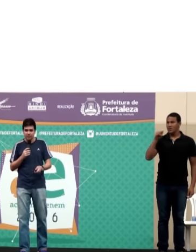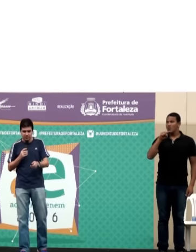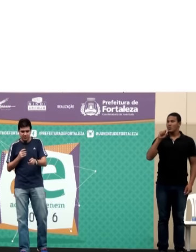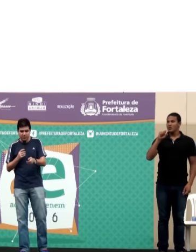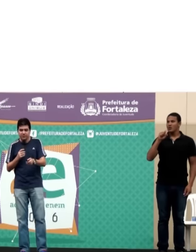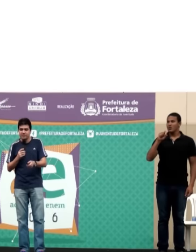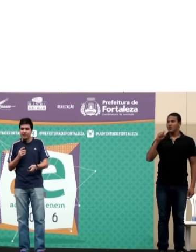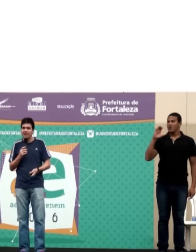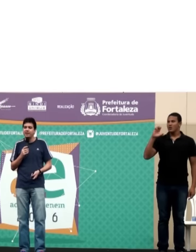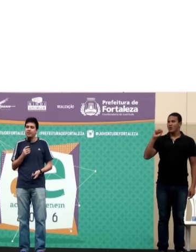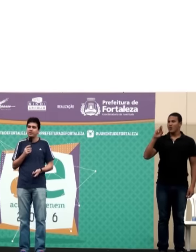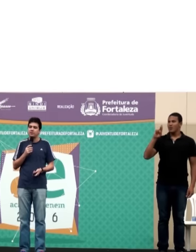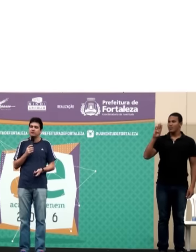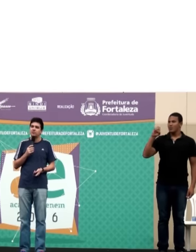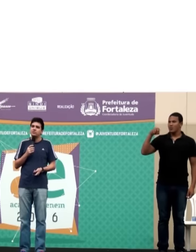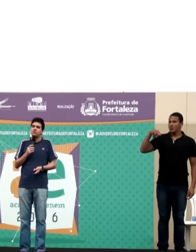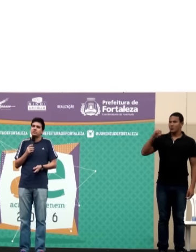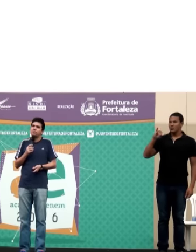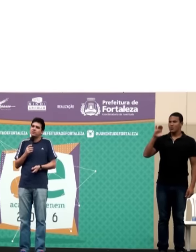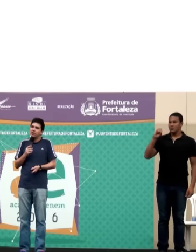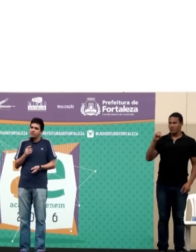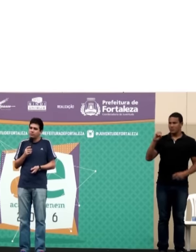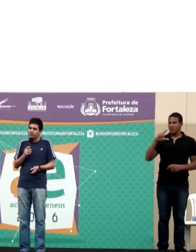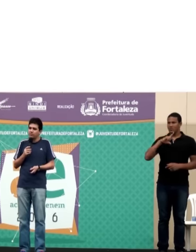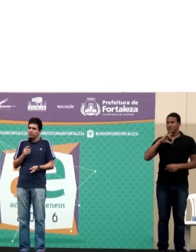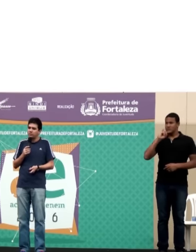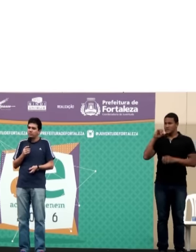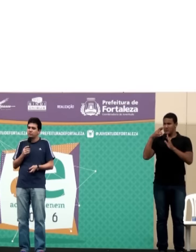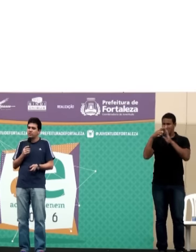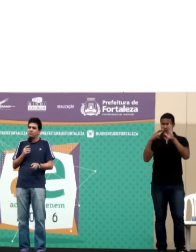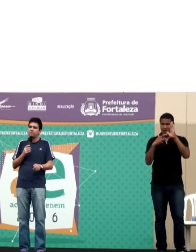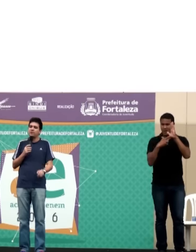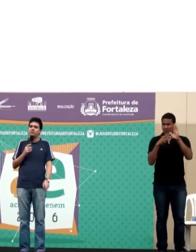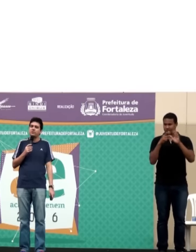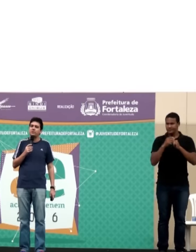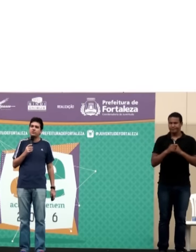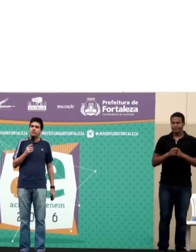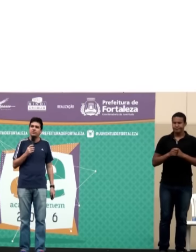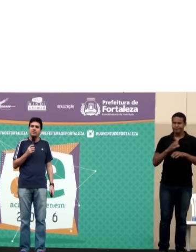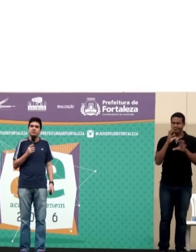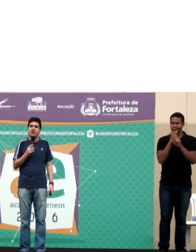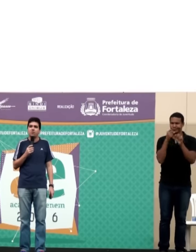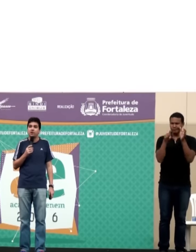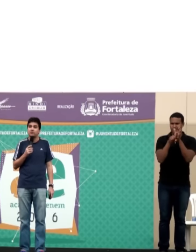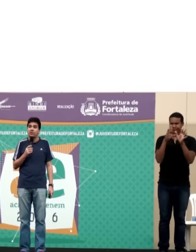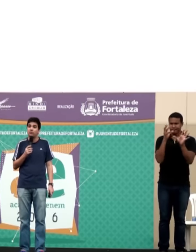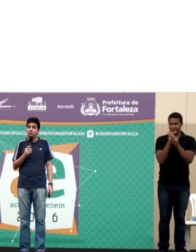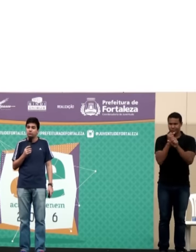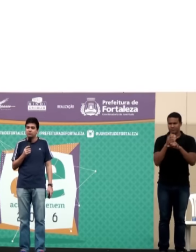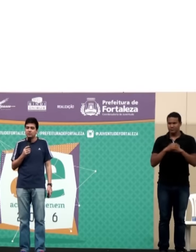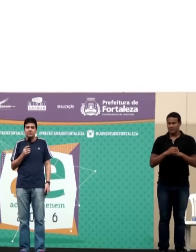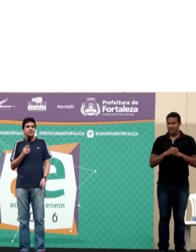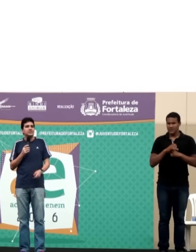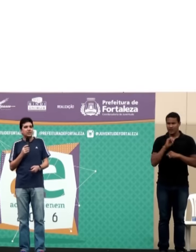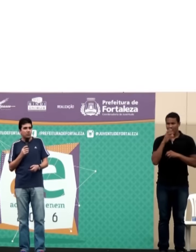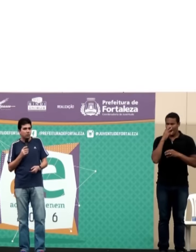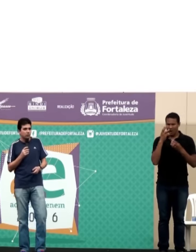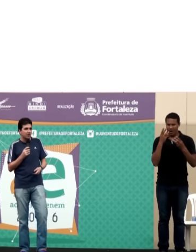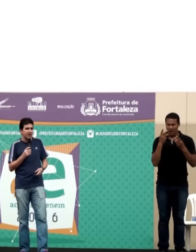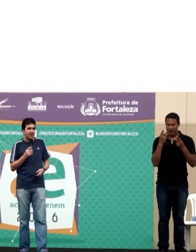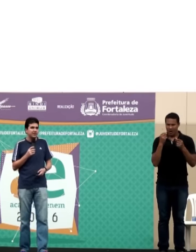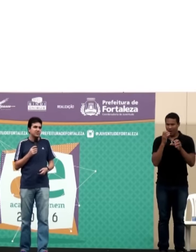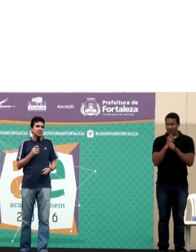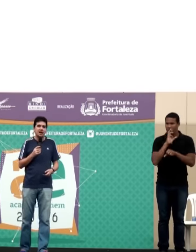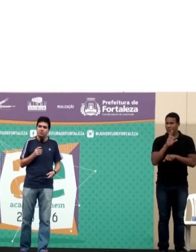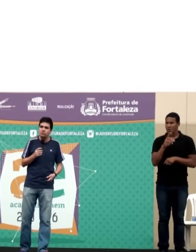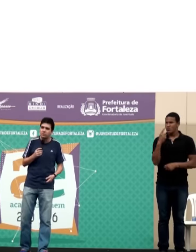carbônico. Se eu fizer a regrinha, subtrair o número de oxigênios pelo número de hidrogênios, dá quanto? Dá 1. De acordo